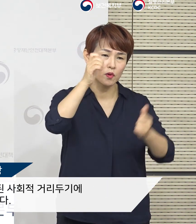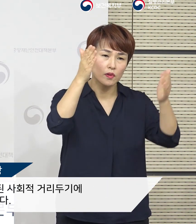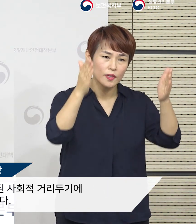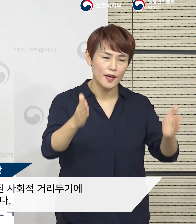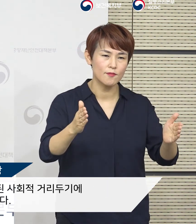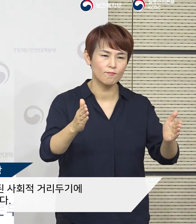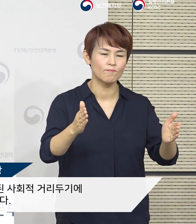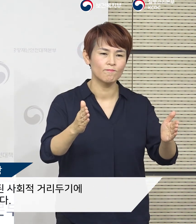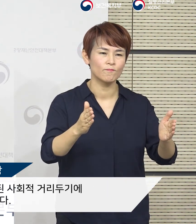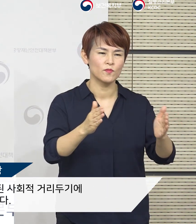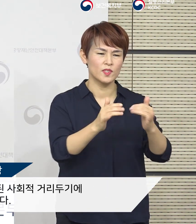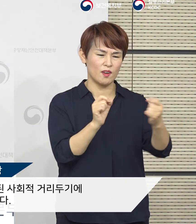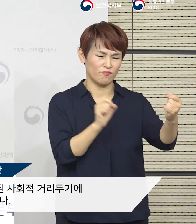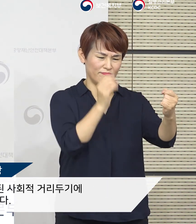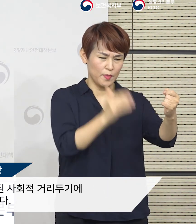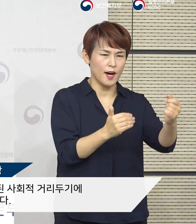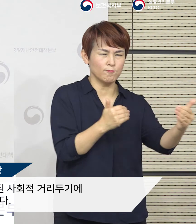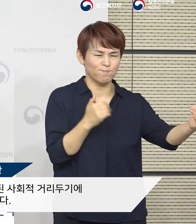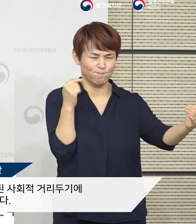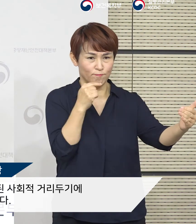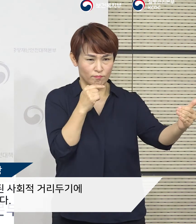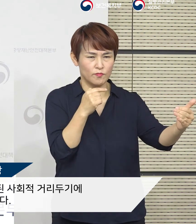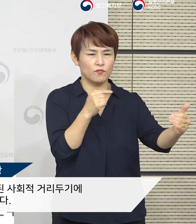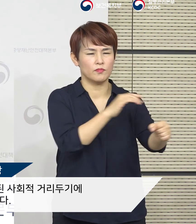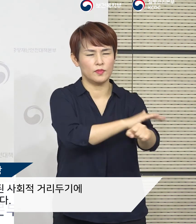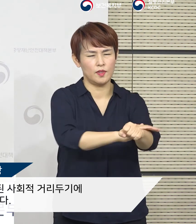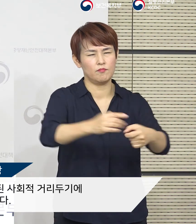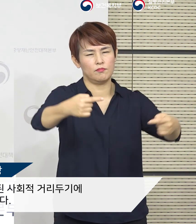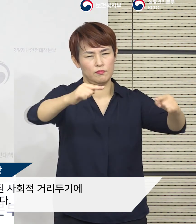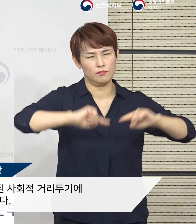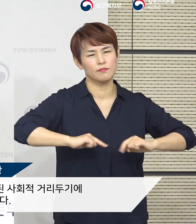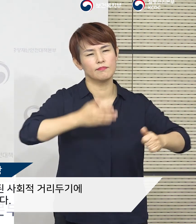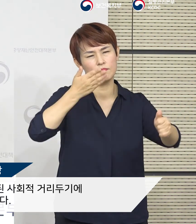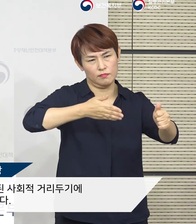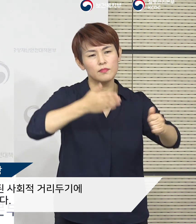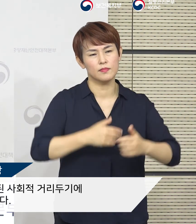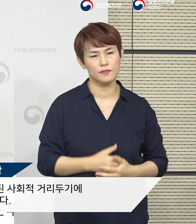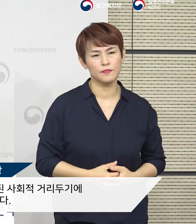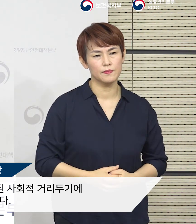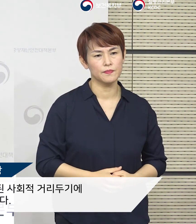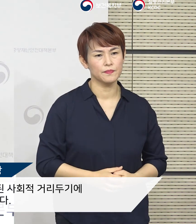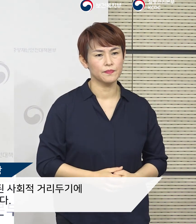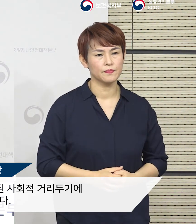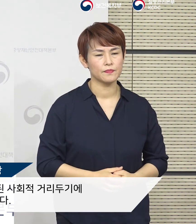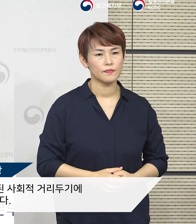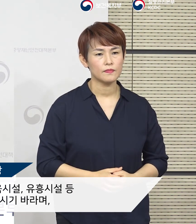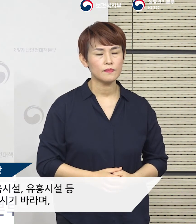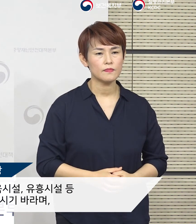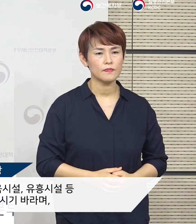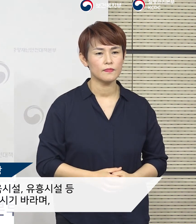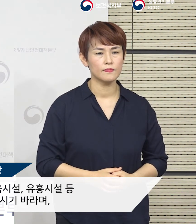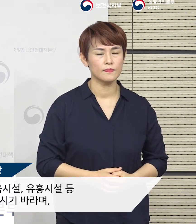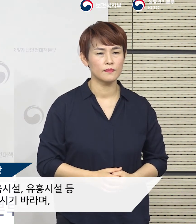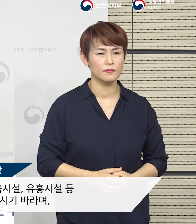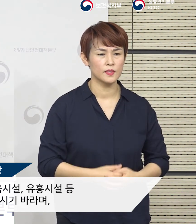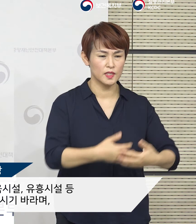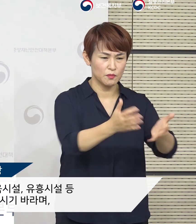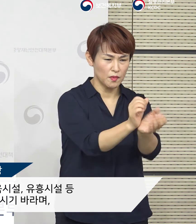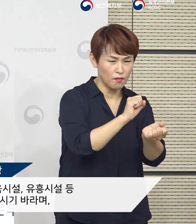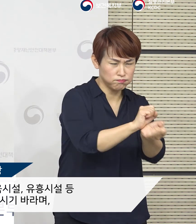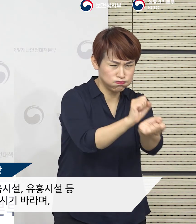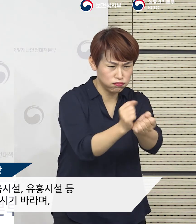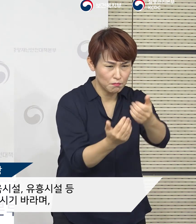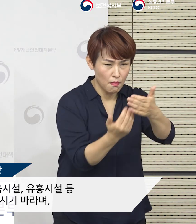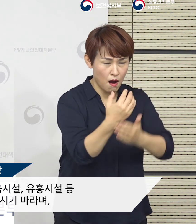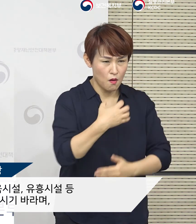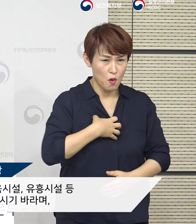한층 강화된 사회적 거리두기에 적극적으로 동참해 주실 것을 거듭 요청드립니다. 집단 감염 발생